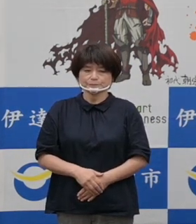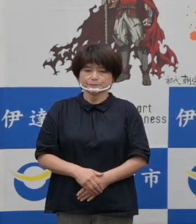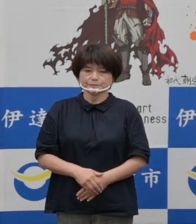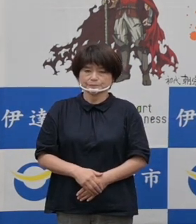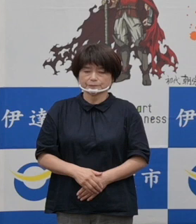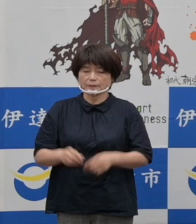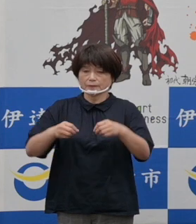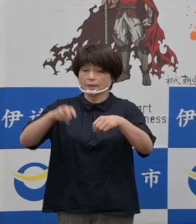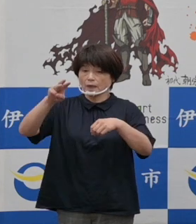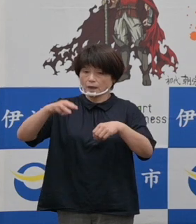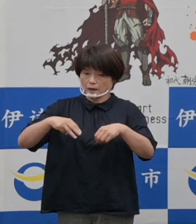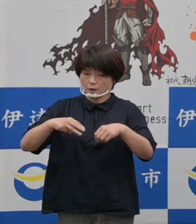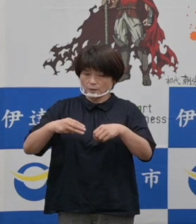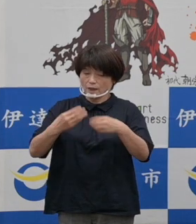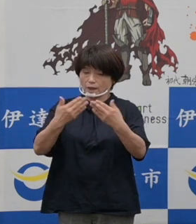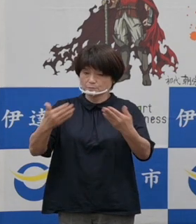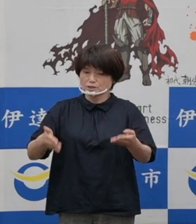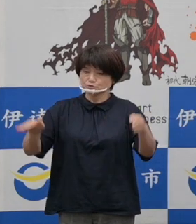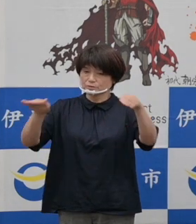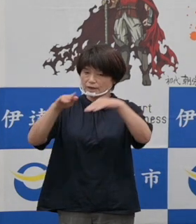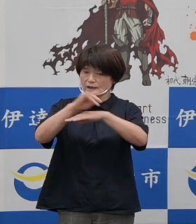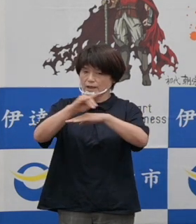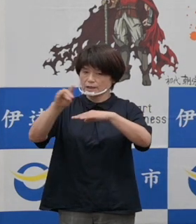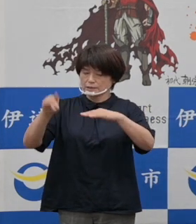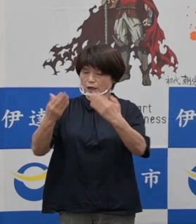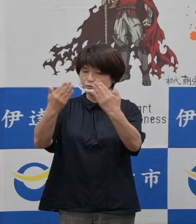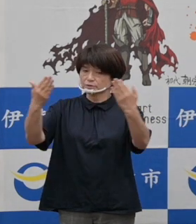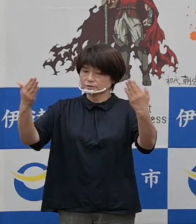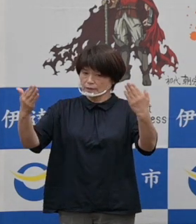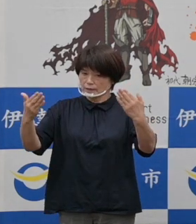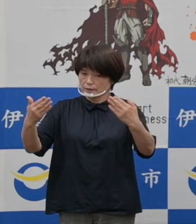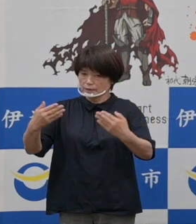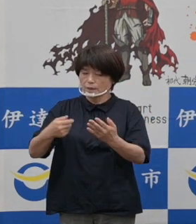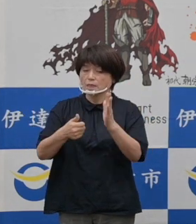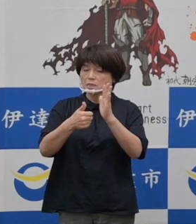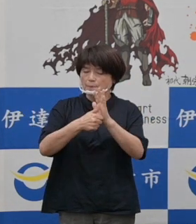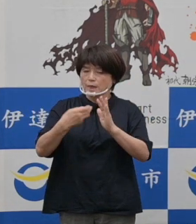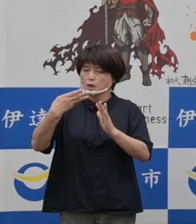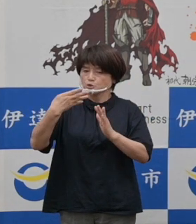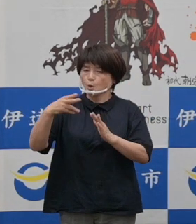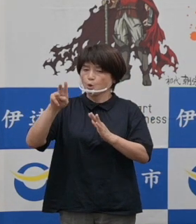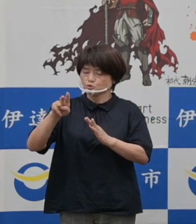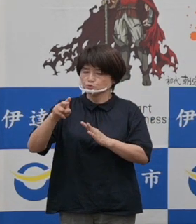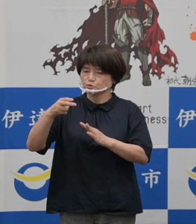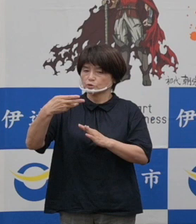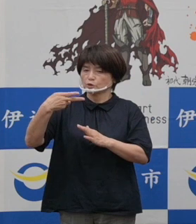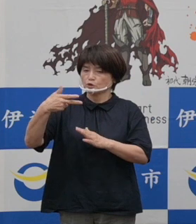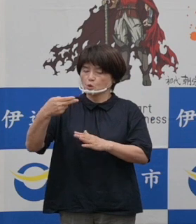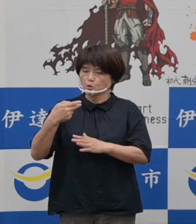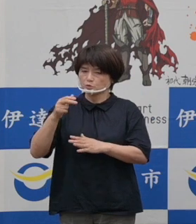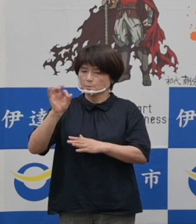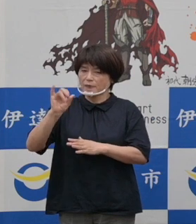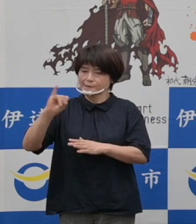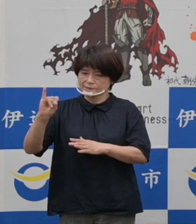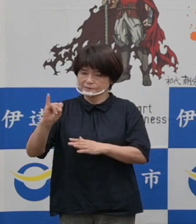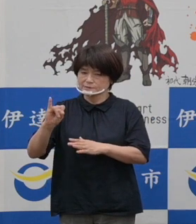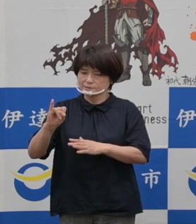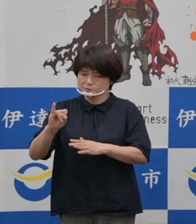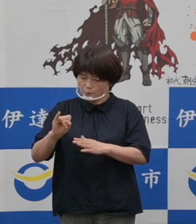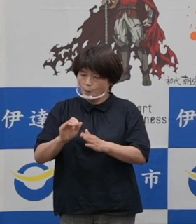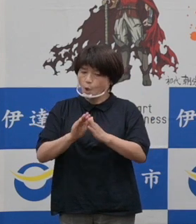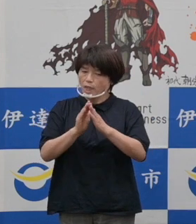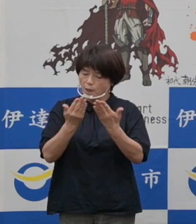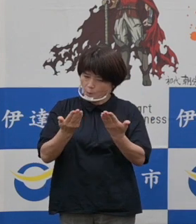柳川美術館企画展です。要証明原画展 ウェルゲン絵画絵